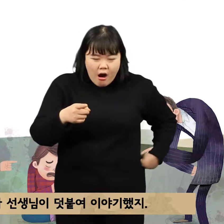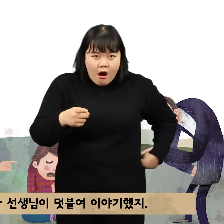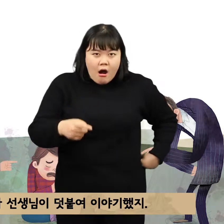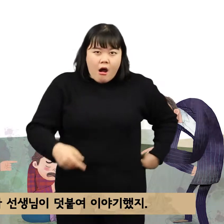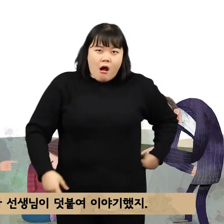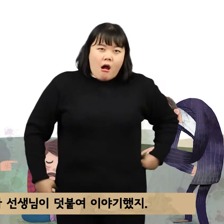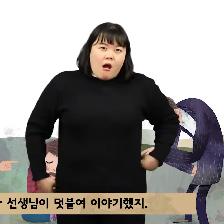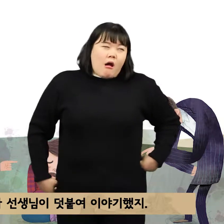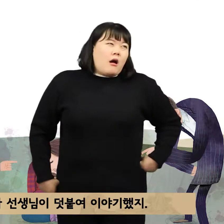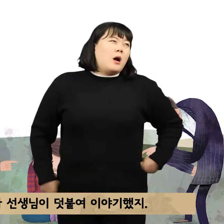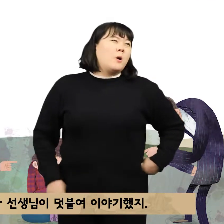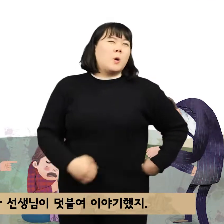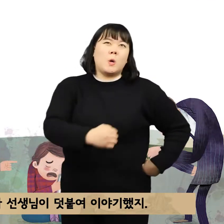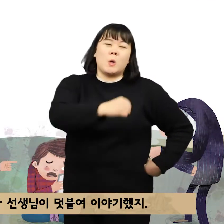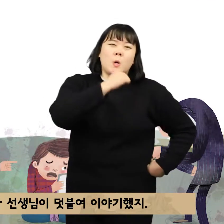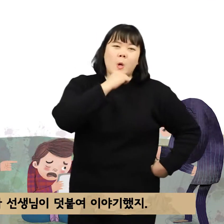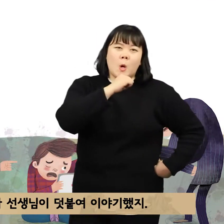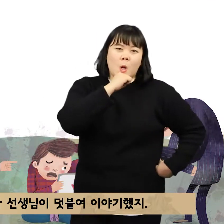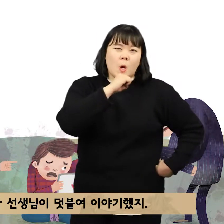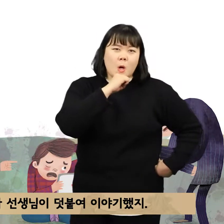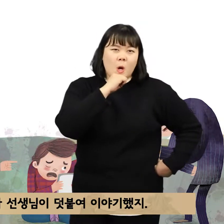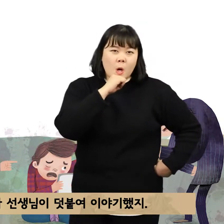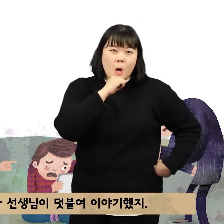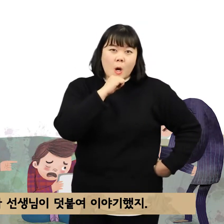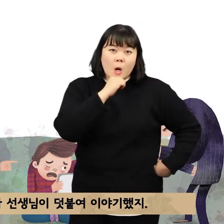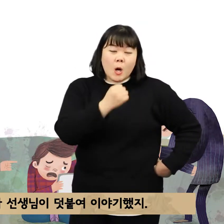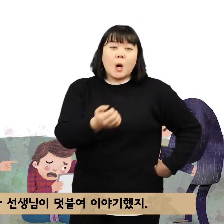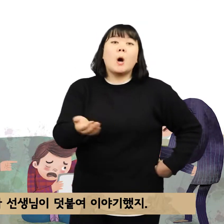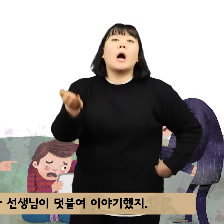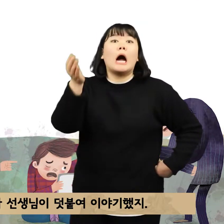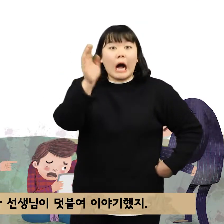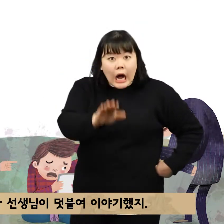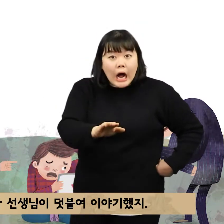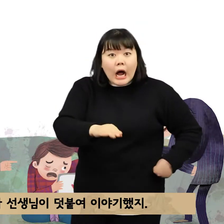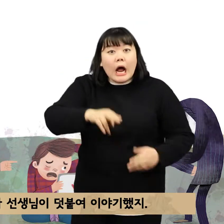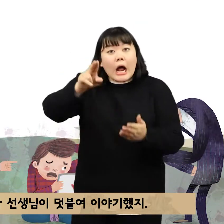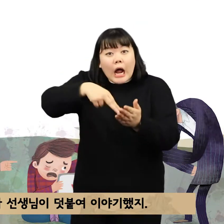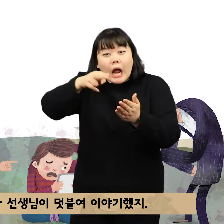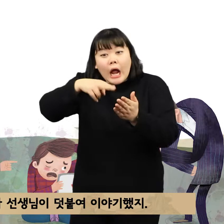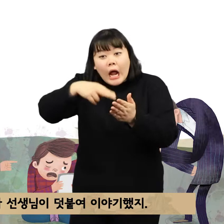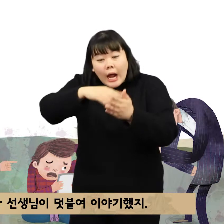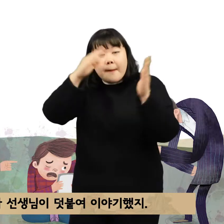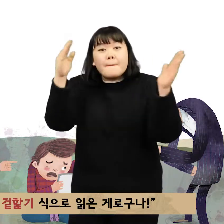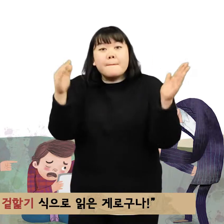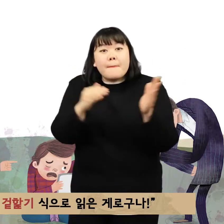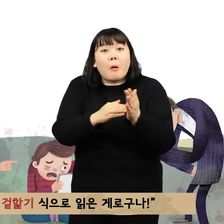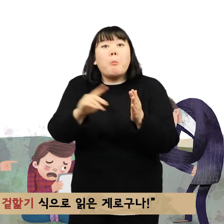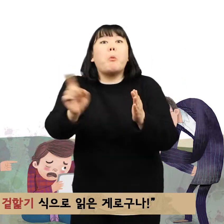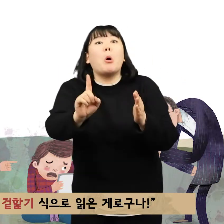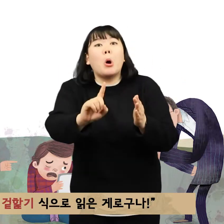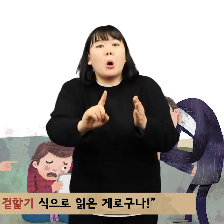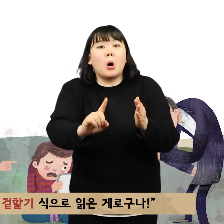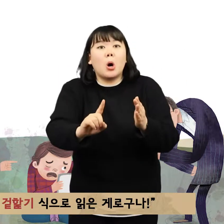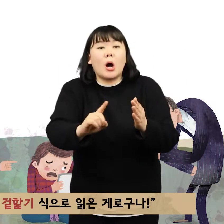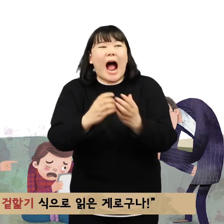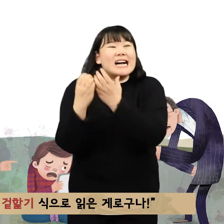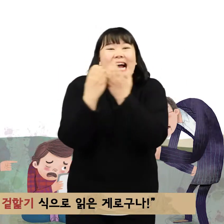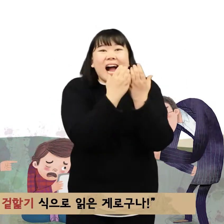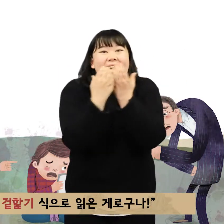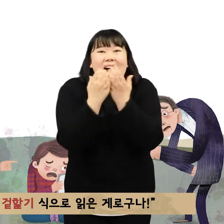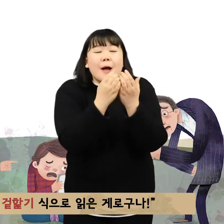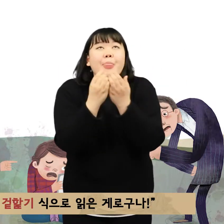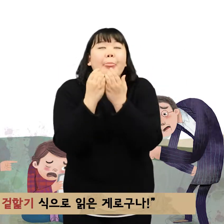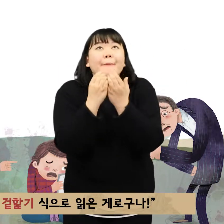근영이가 우물쭈물 얼바물이자 선생님이 덧붙여 이야기했지. 그러니까 읽긴